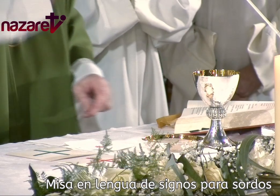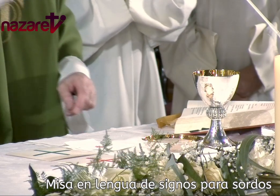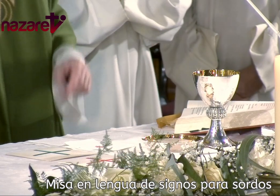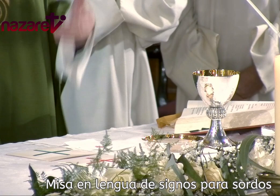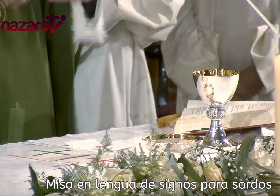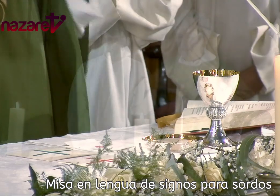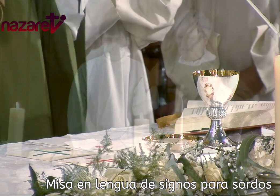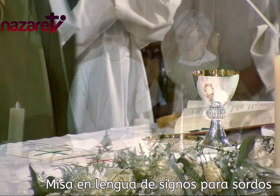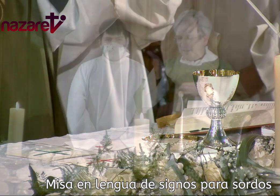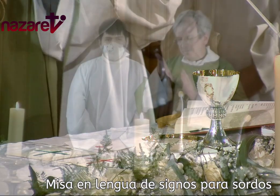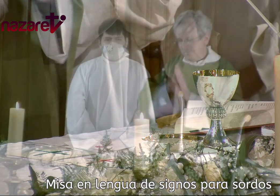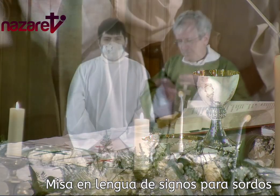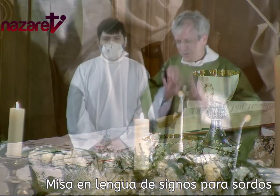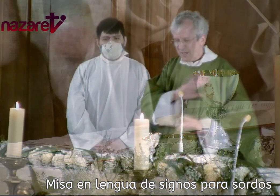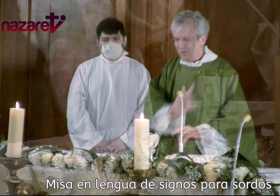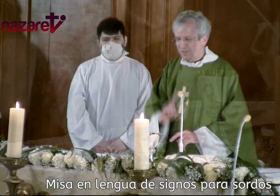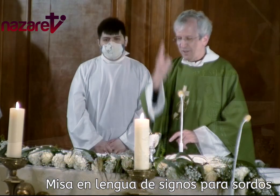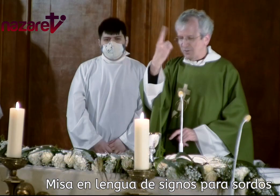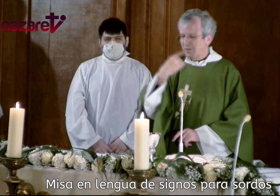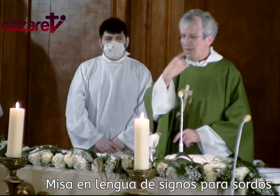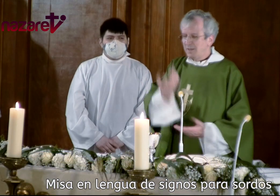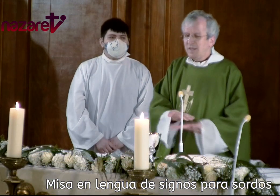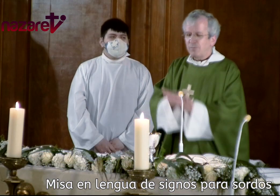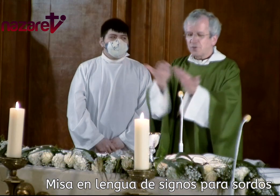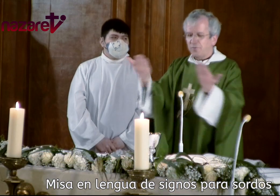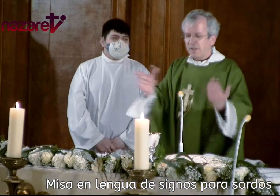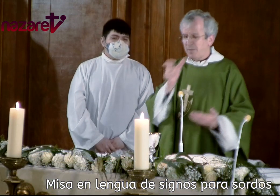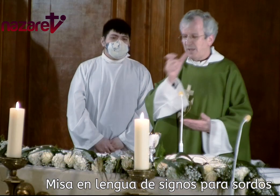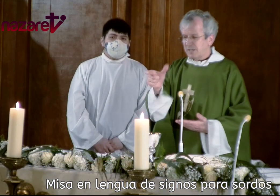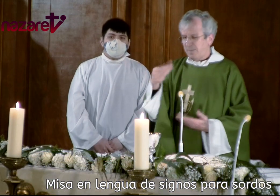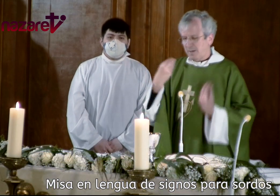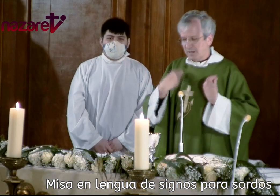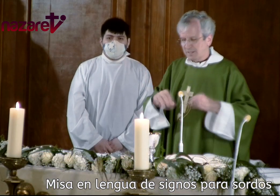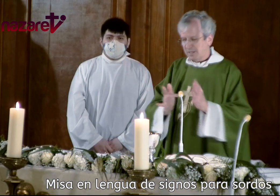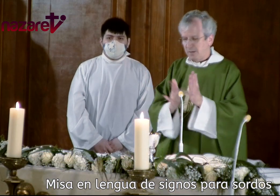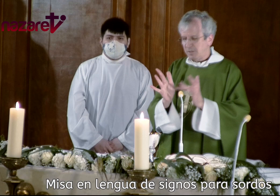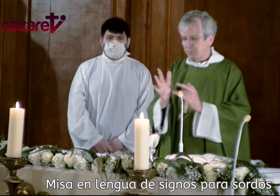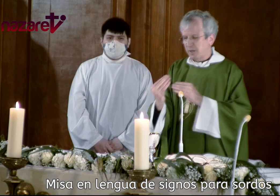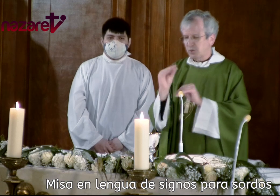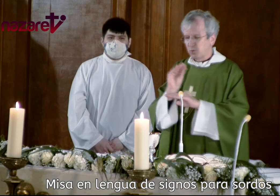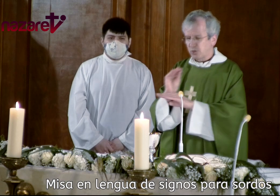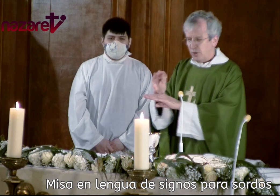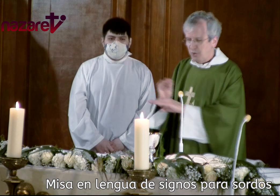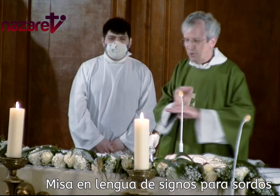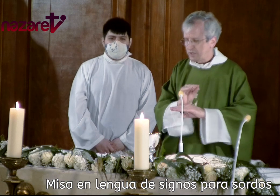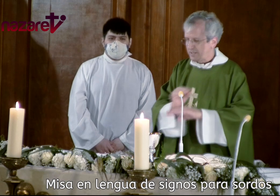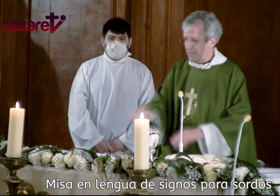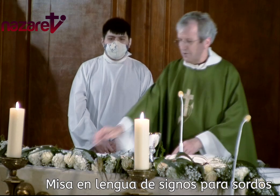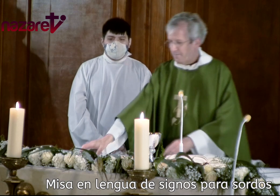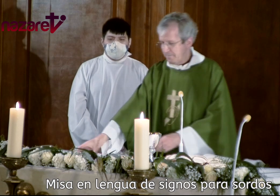llenos de alegría por ser hijos de dios digamos confiadamente a las palabras que el mismo jesús nos enseñó